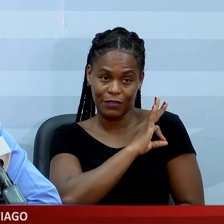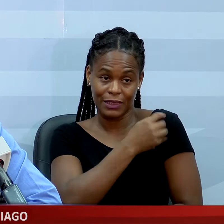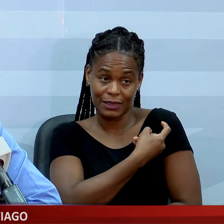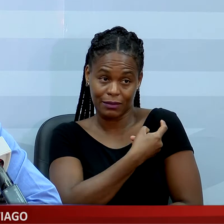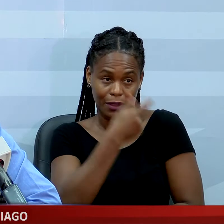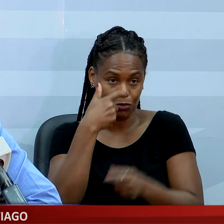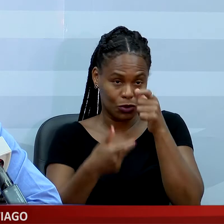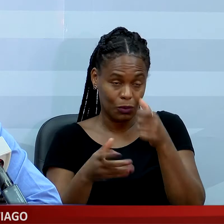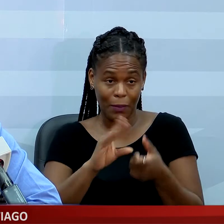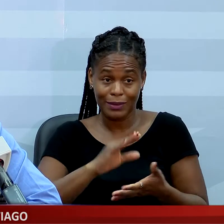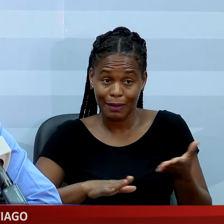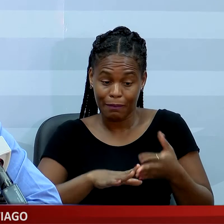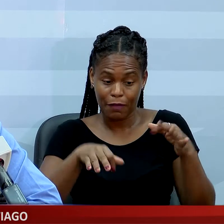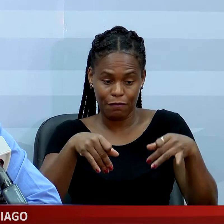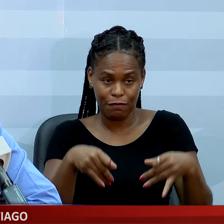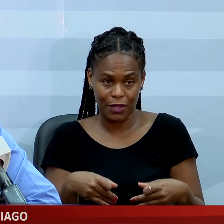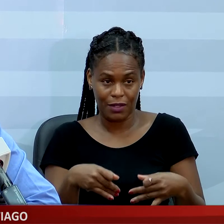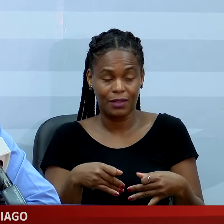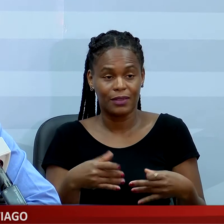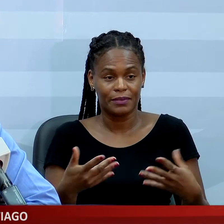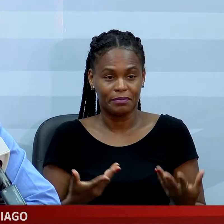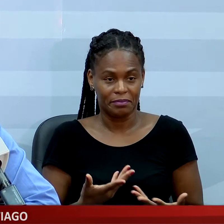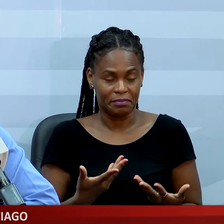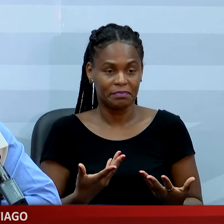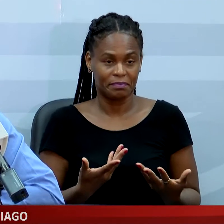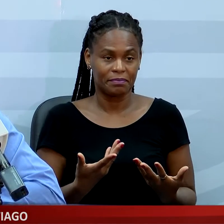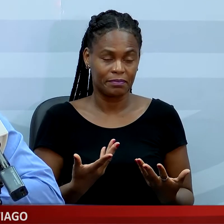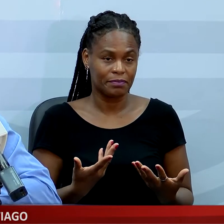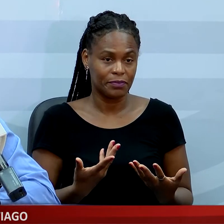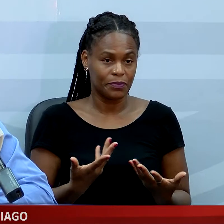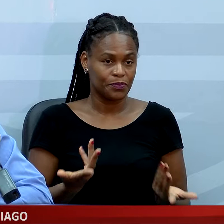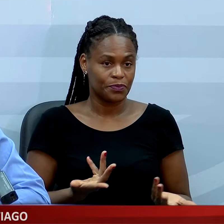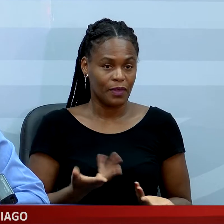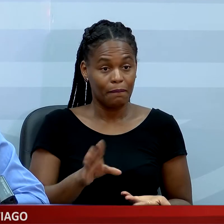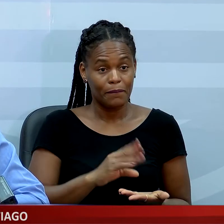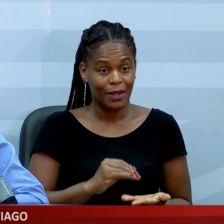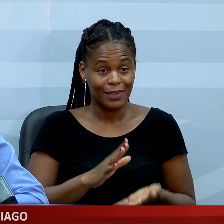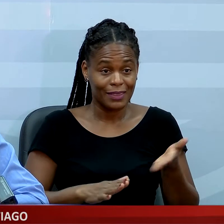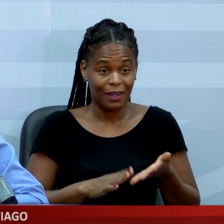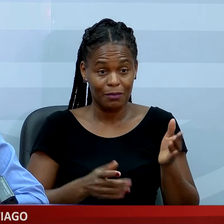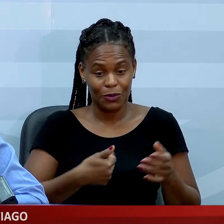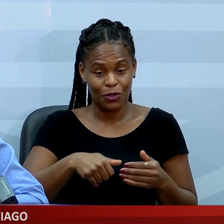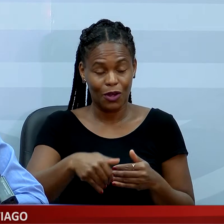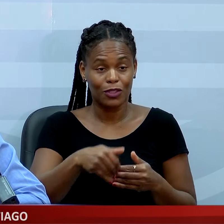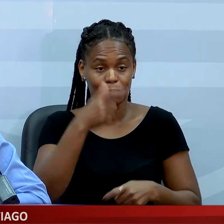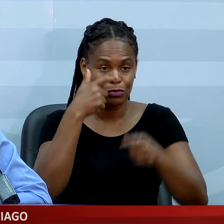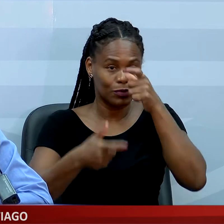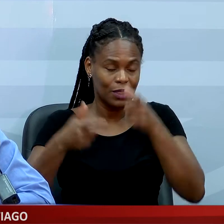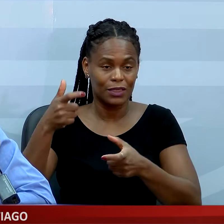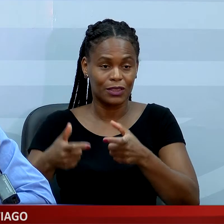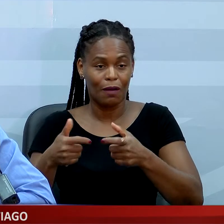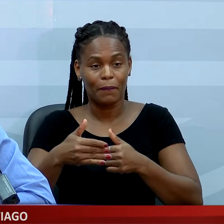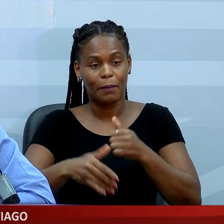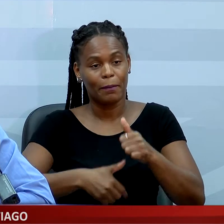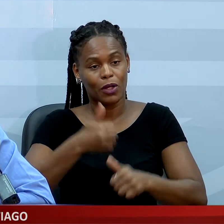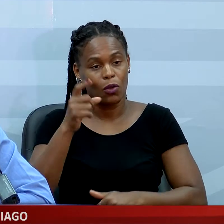as pessoas, quanto mais depressa vacinarmos as pessoas, mais depressa teremos uma população